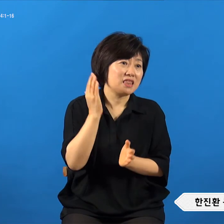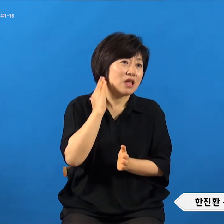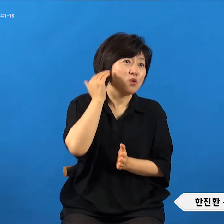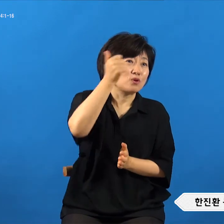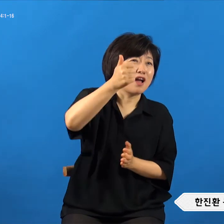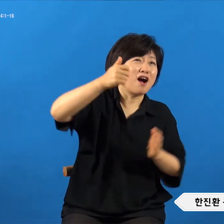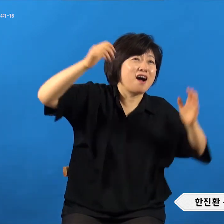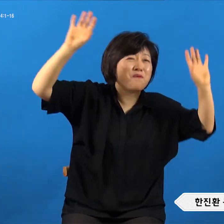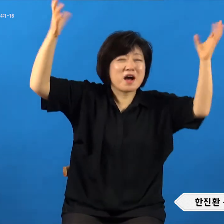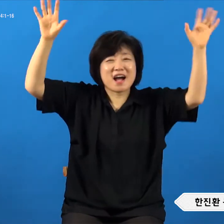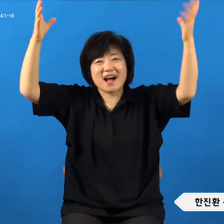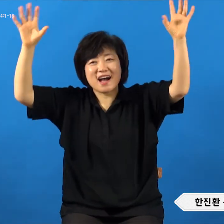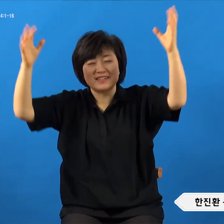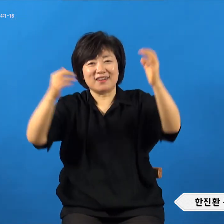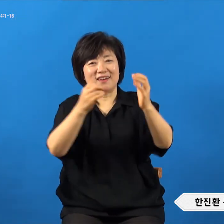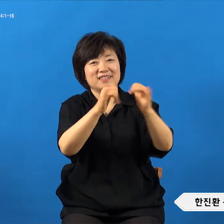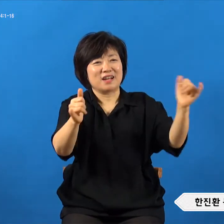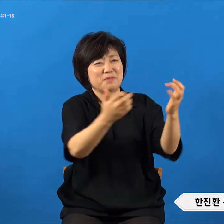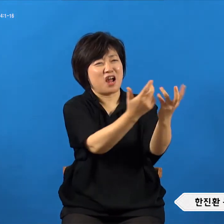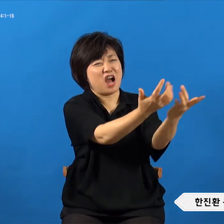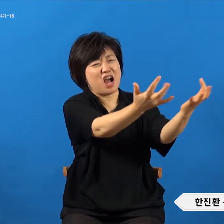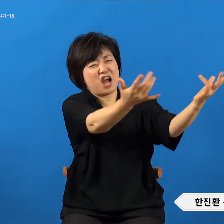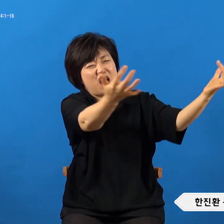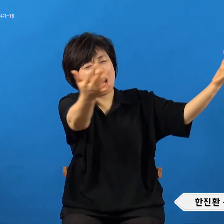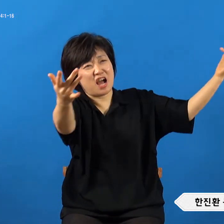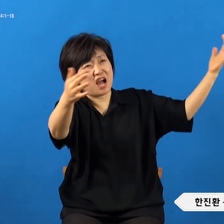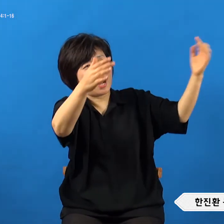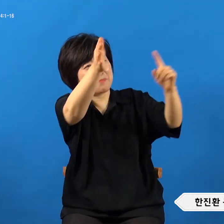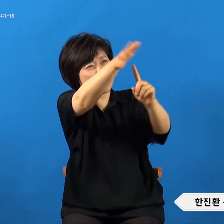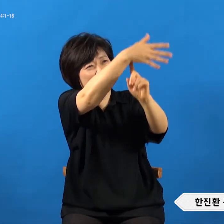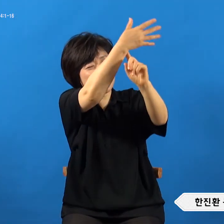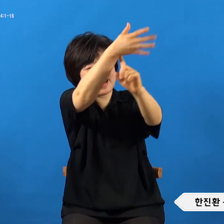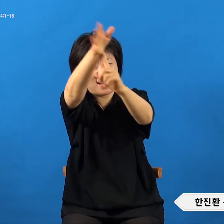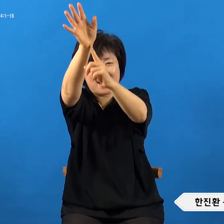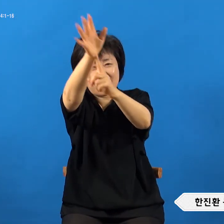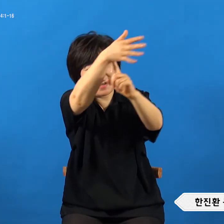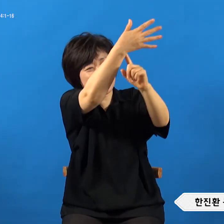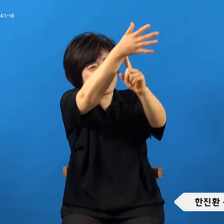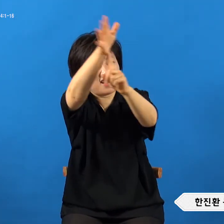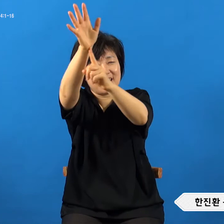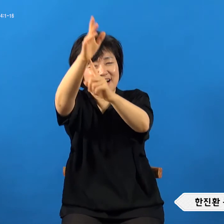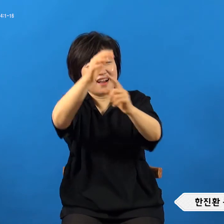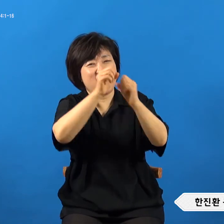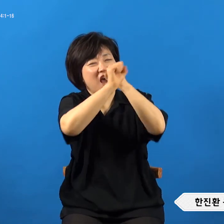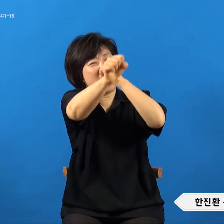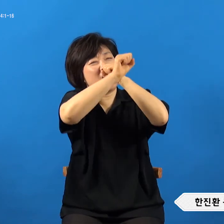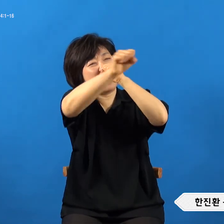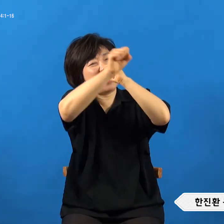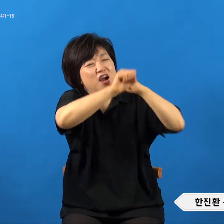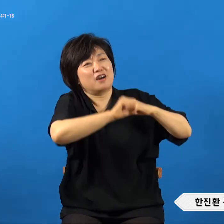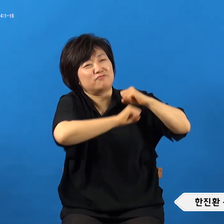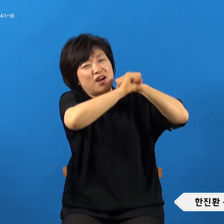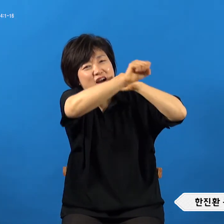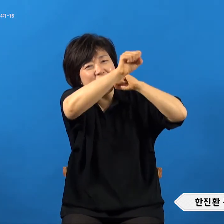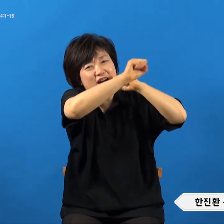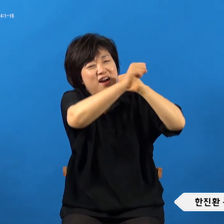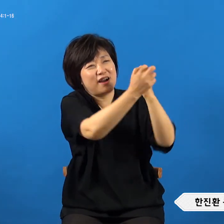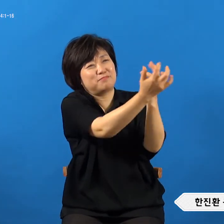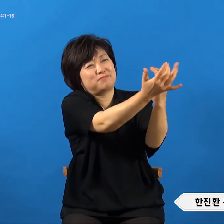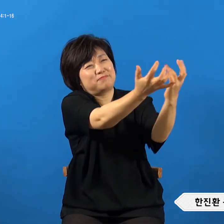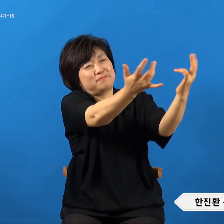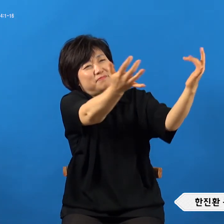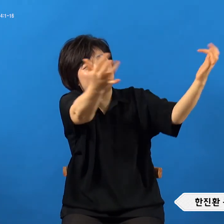북적댑니다. 깃발이 나부끼고 오색 찬란한 풍선들이 하늘을 장식하고 군악대의 연주가 우렁차게